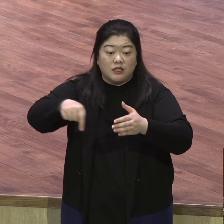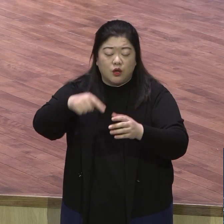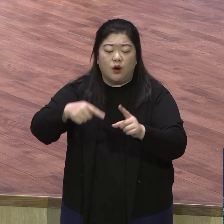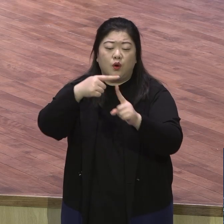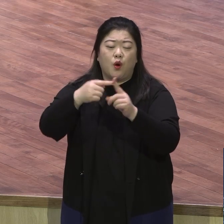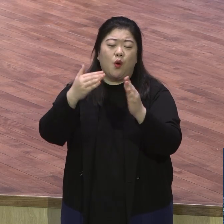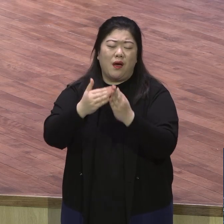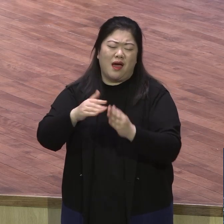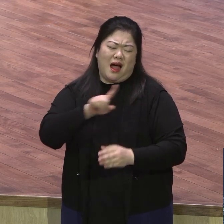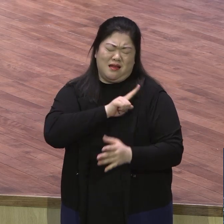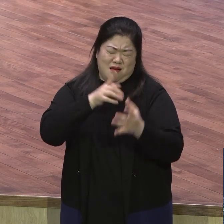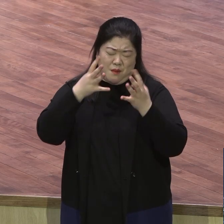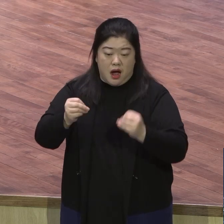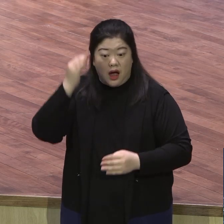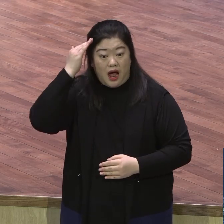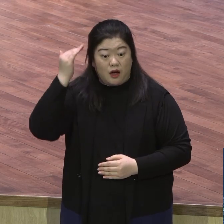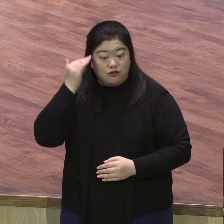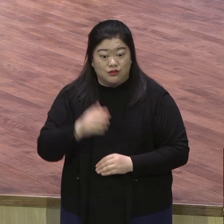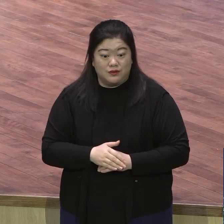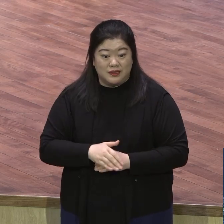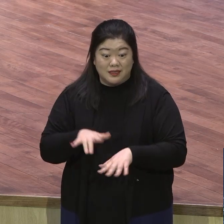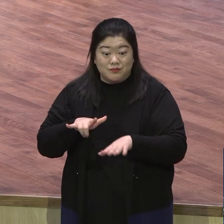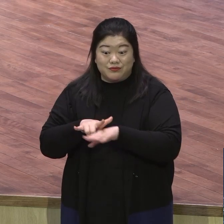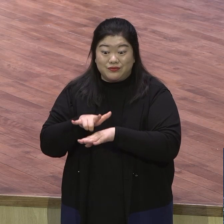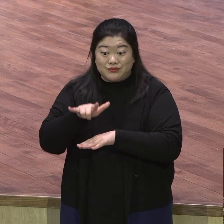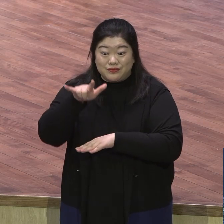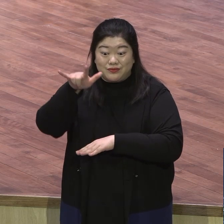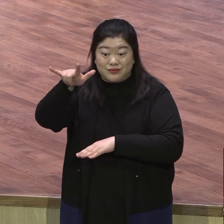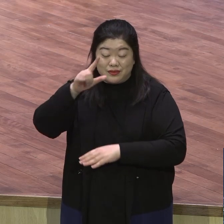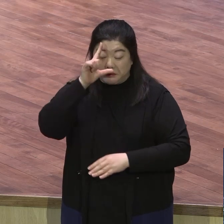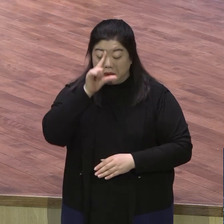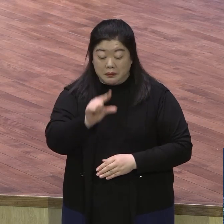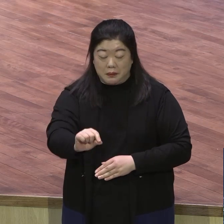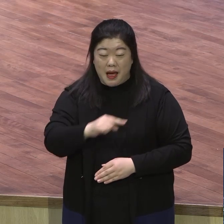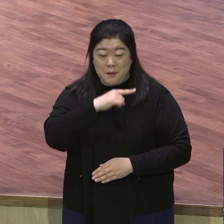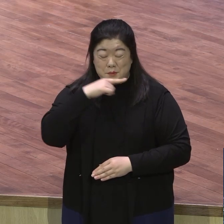십자가가 불받은데 성교 전도합니까?